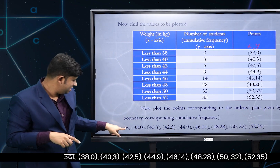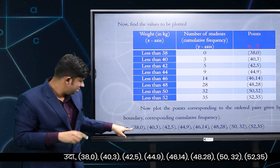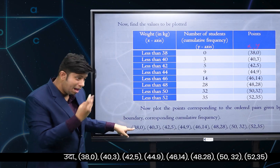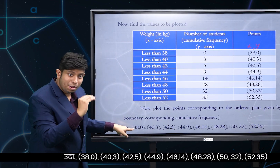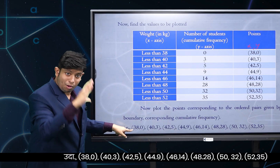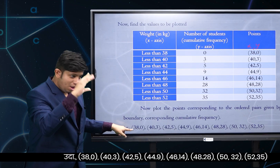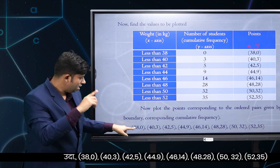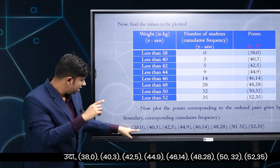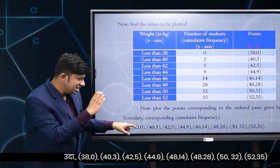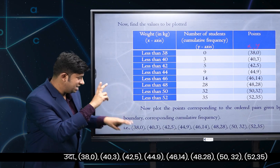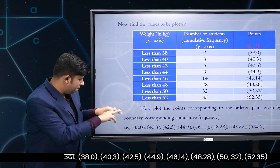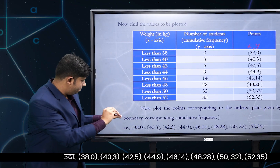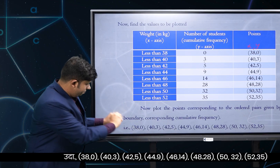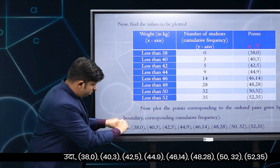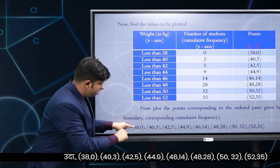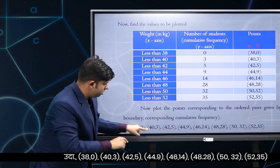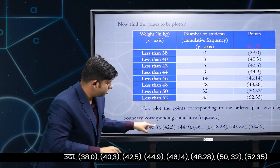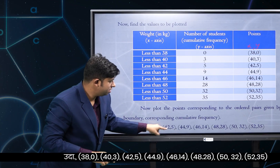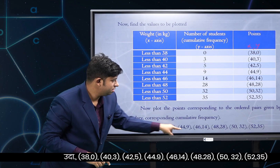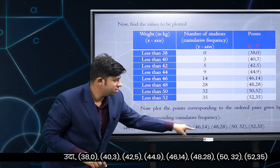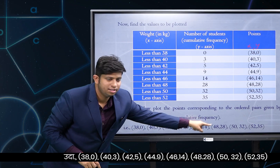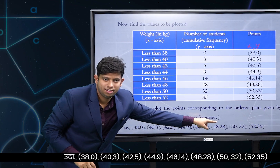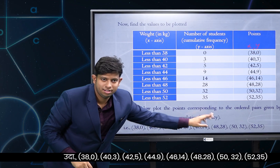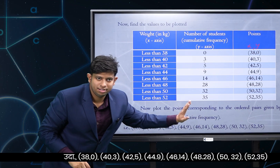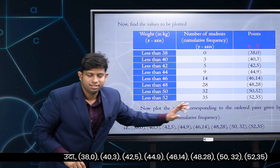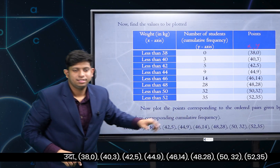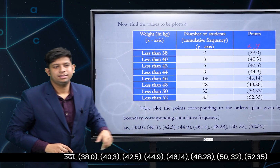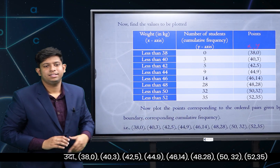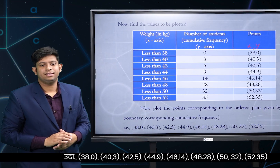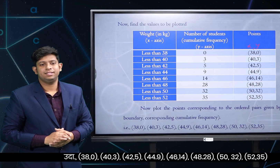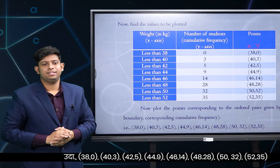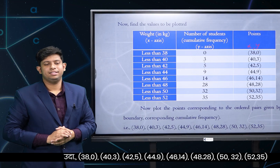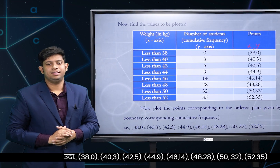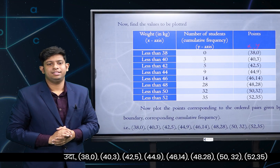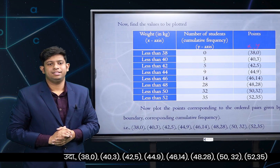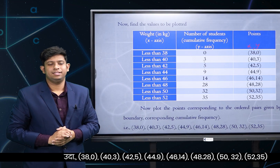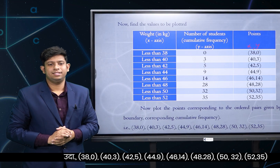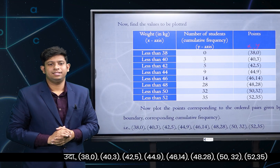उदाहरणार्थ 38-0, 40-3, 42-5, 44.9,